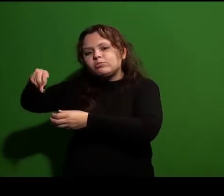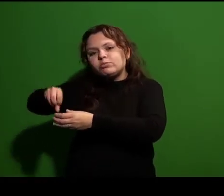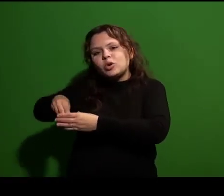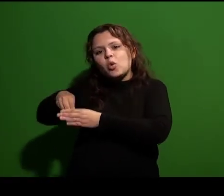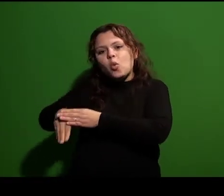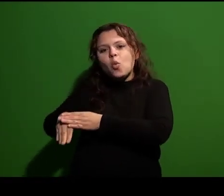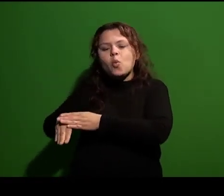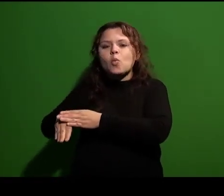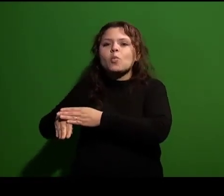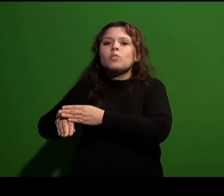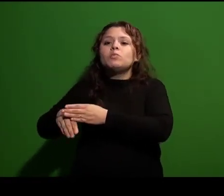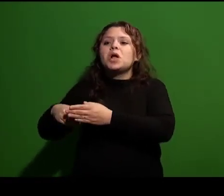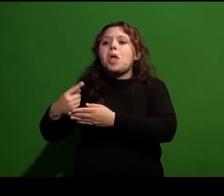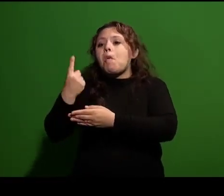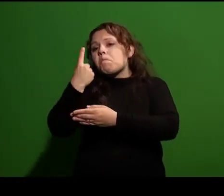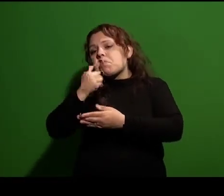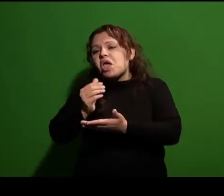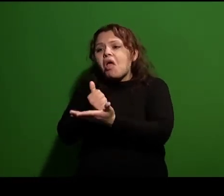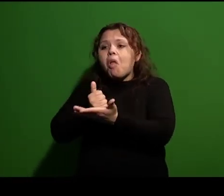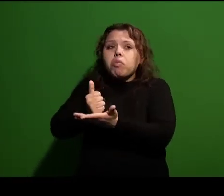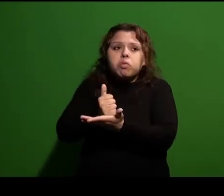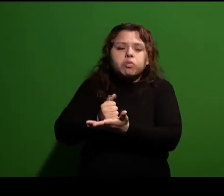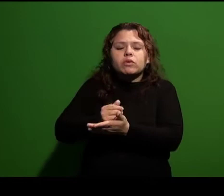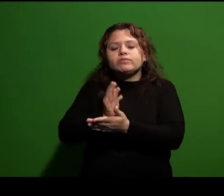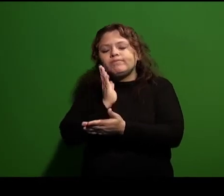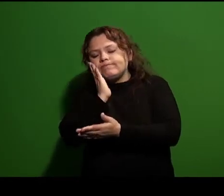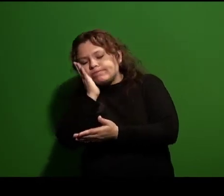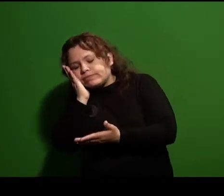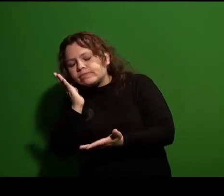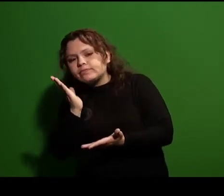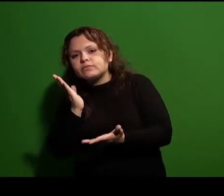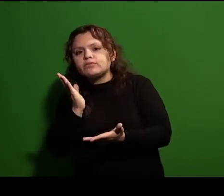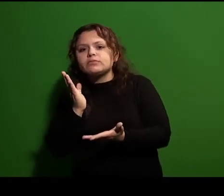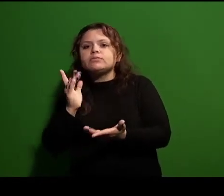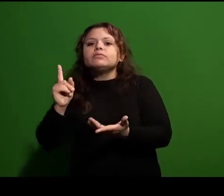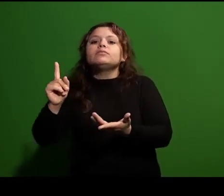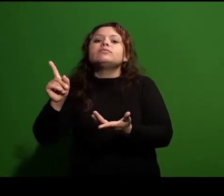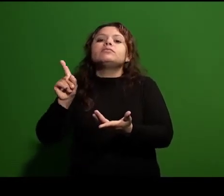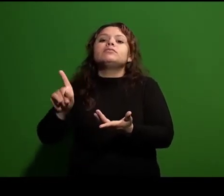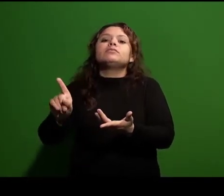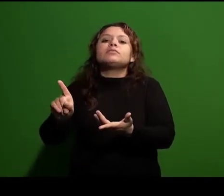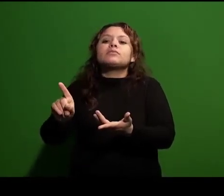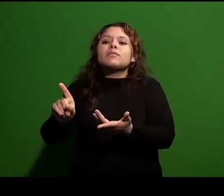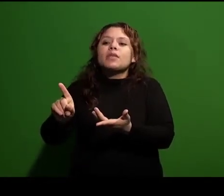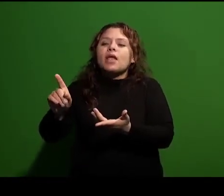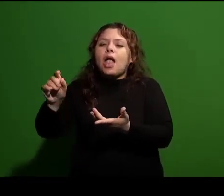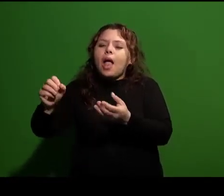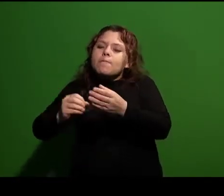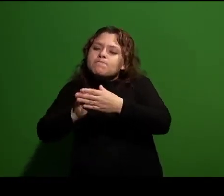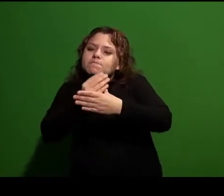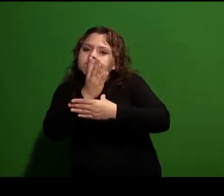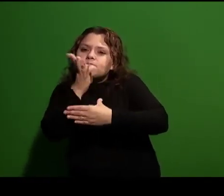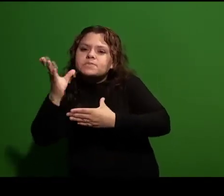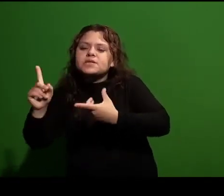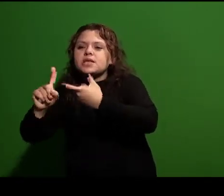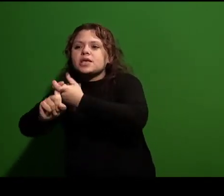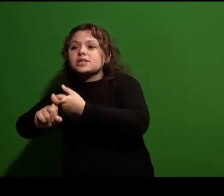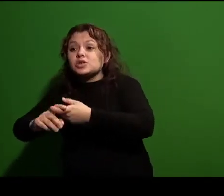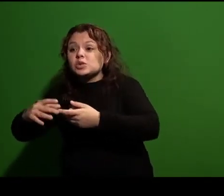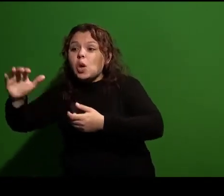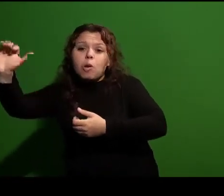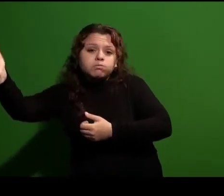lámparas. Y tardándose el esposo, cabecearon todas y se durmieron. Y a la medianoche fue oído un